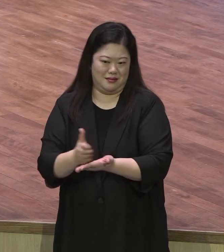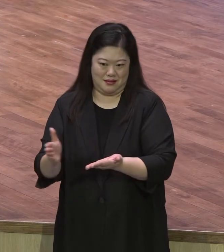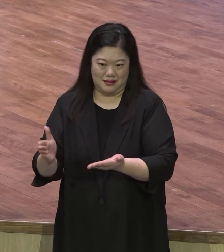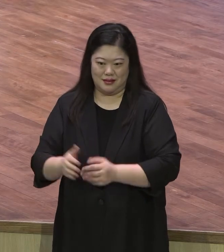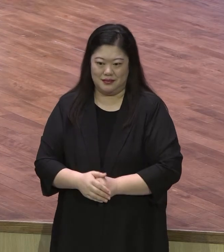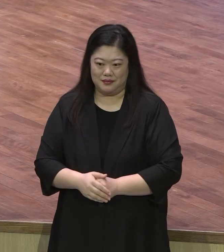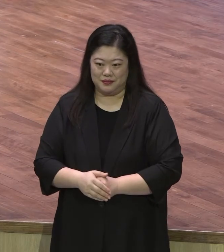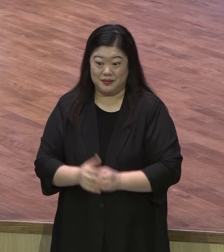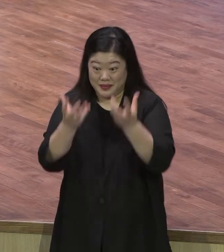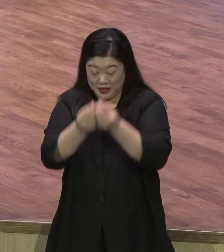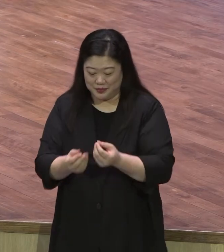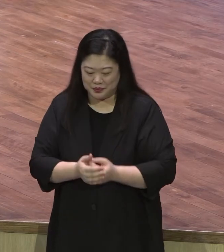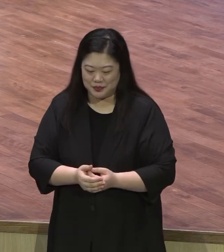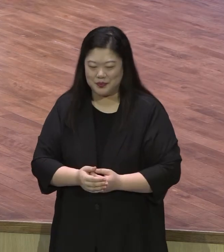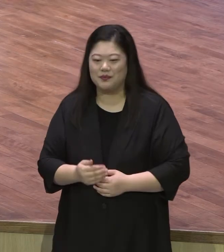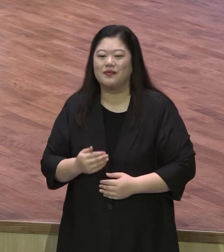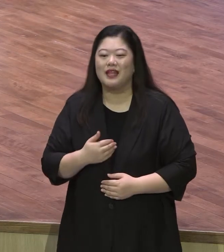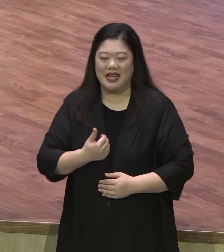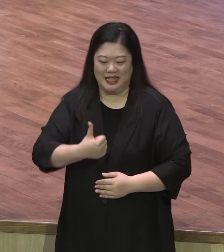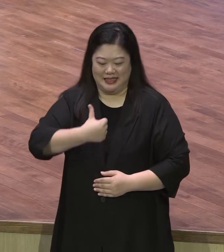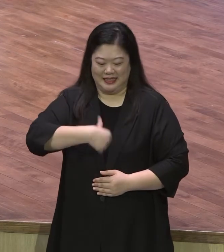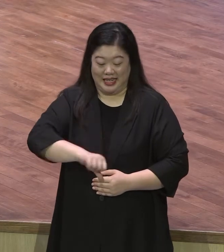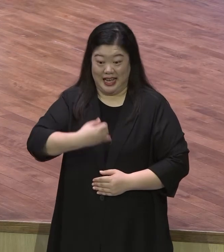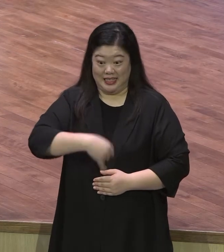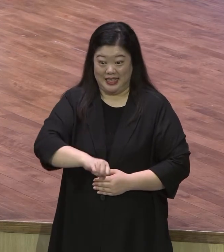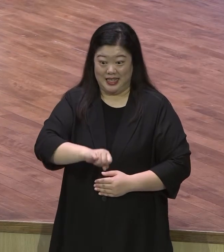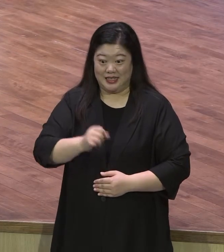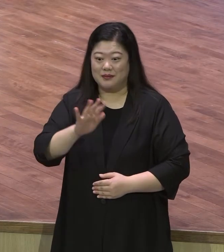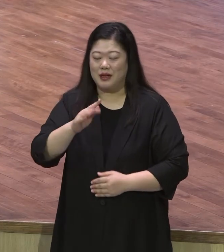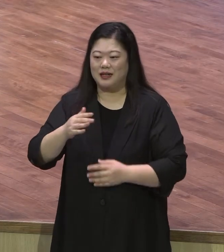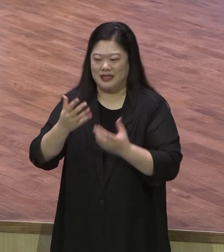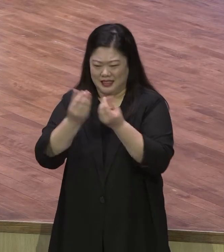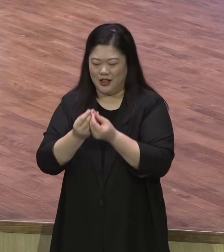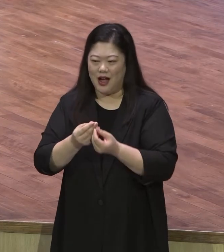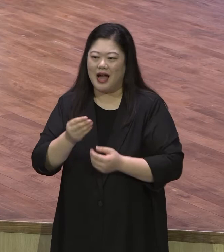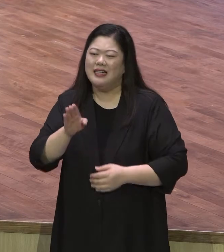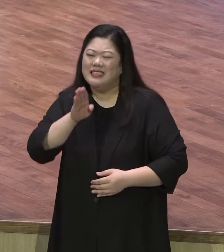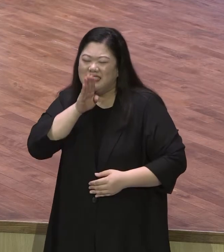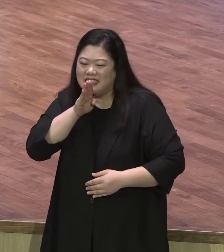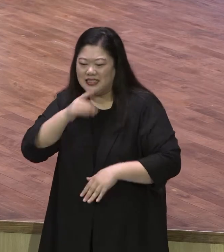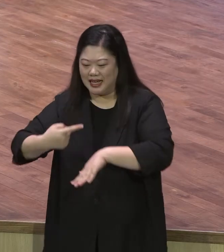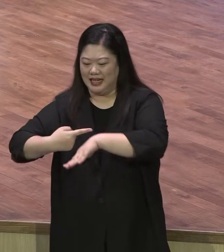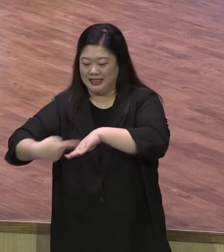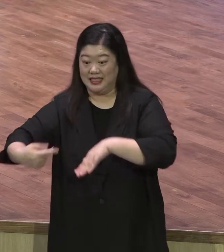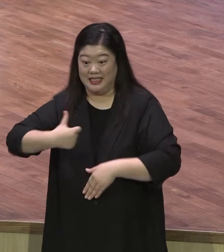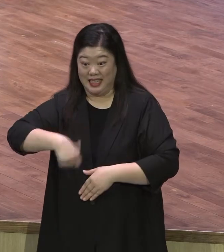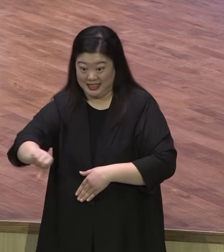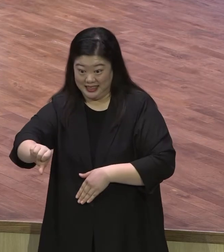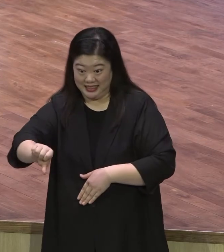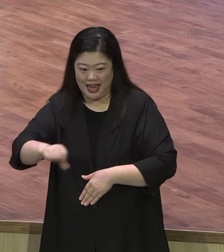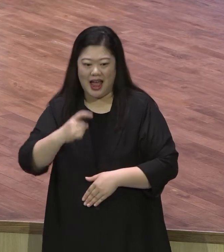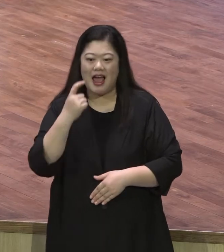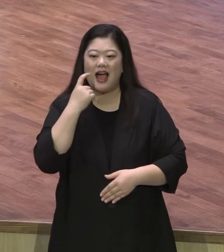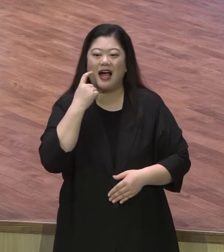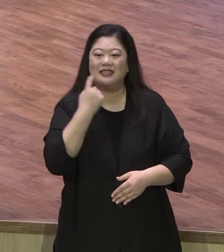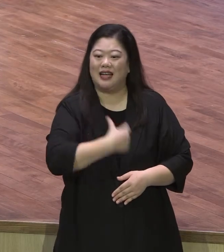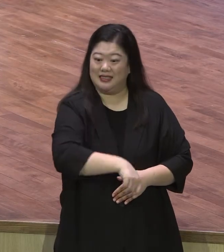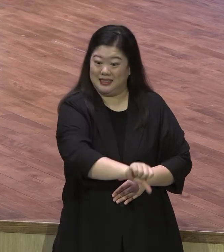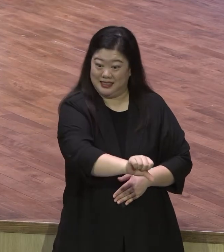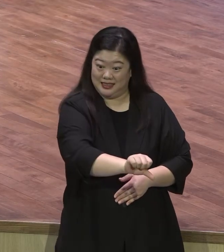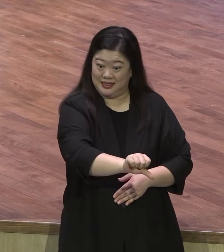자식도요 진짜 자식은요 자식과 가짜 자식이 있어요 진짜 자식을요 때리면 때려서 부모에 붙어요 그렇죠